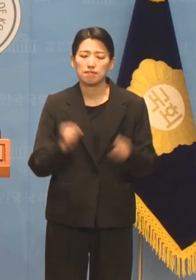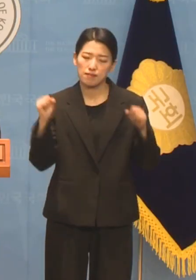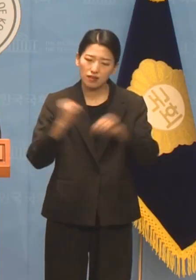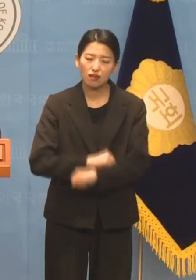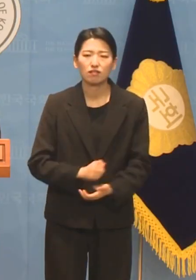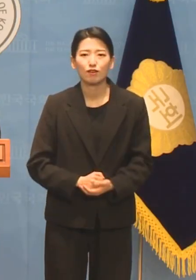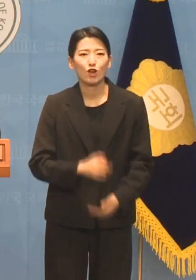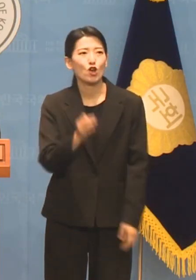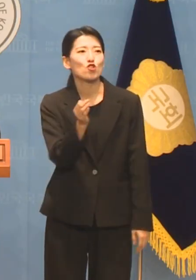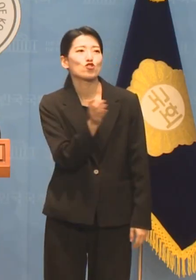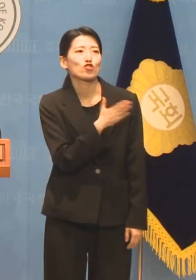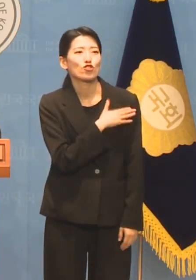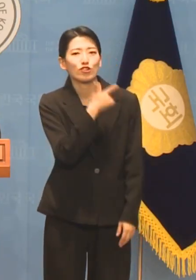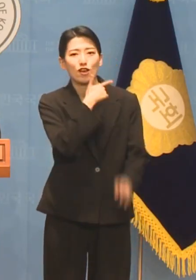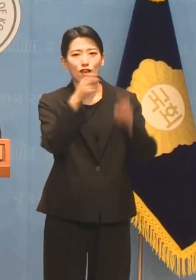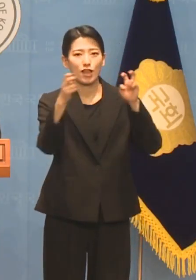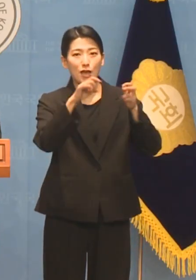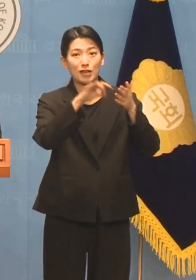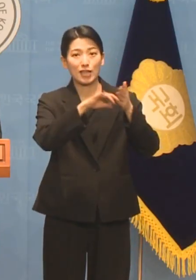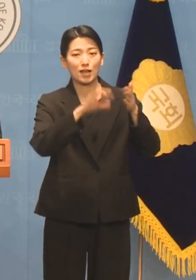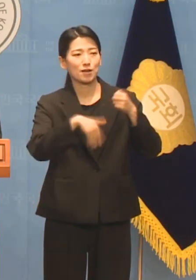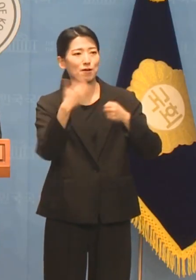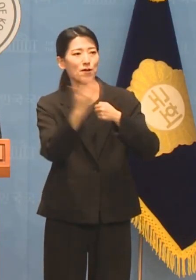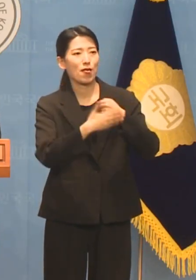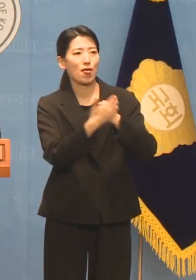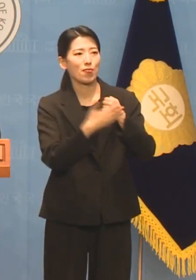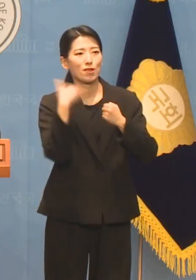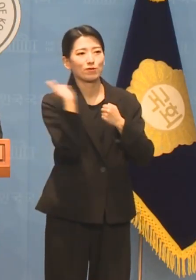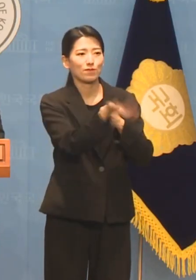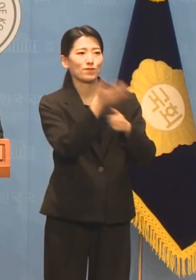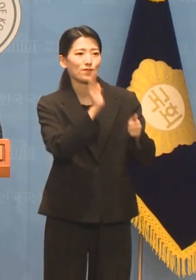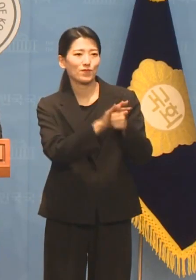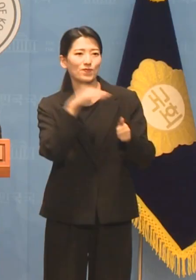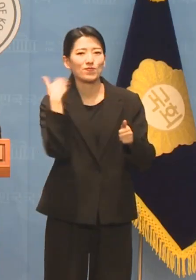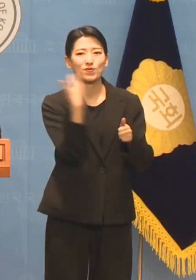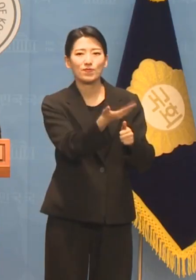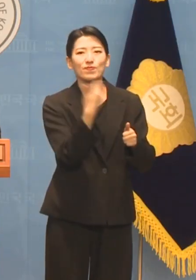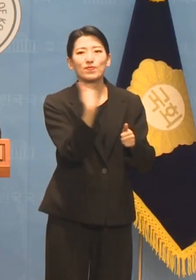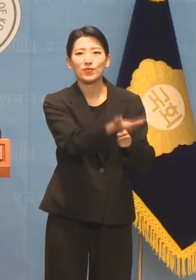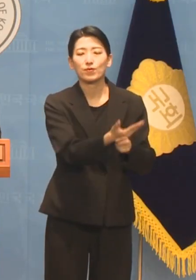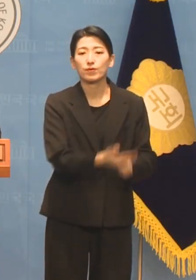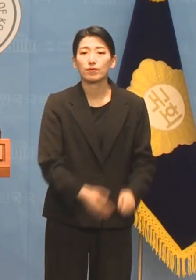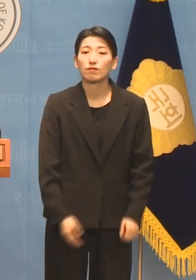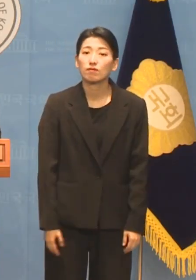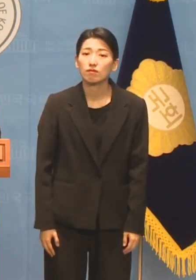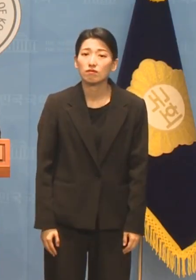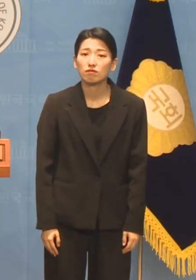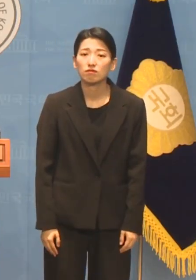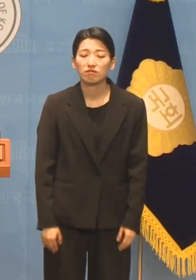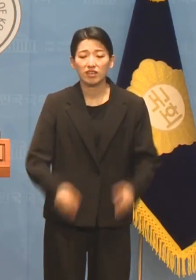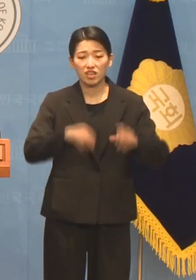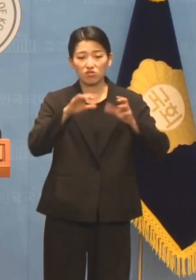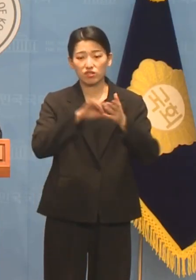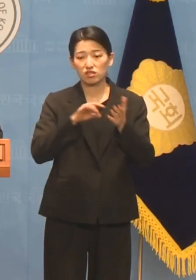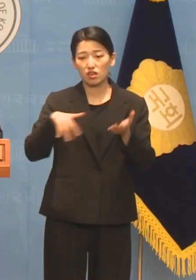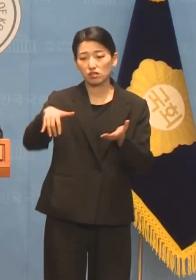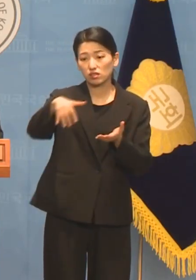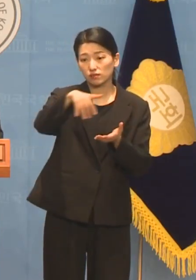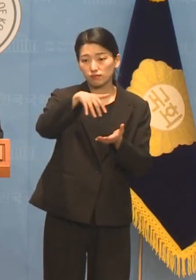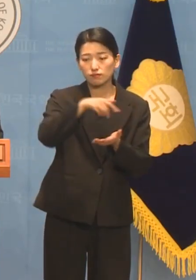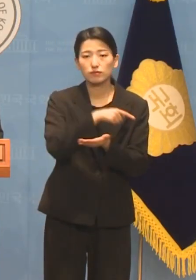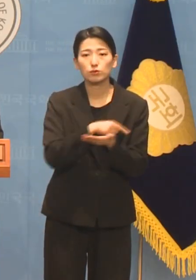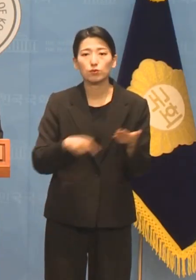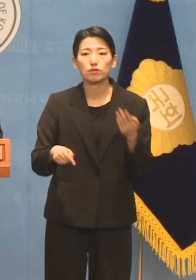부자와 재벌들만을 위한 감세 정책을 강행하면서도 그 예측조차 솔직하게 하지 않아 국세 수입이 31조